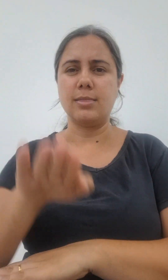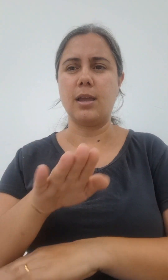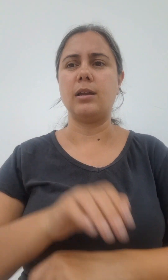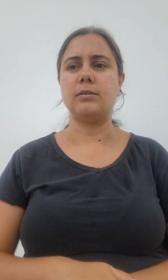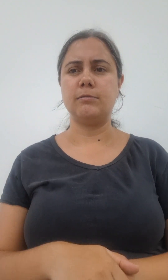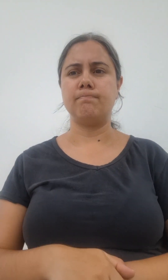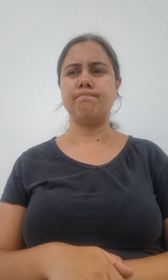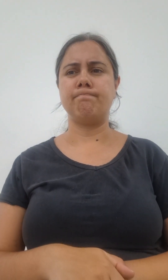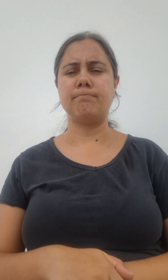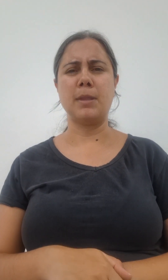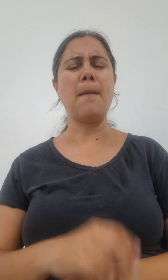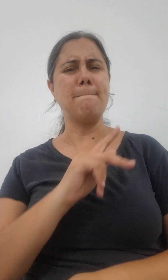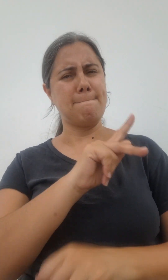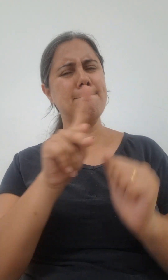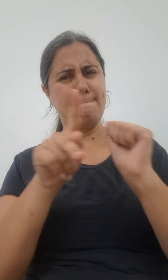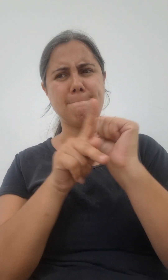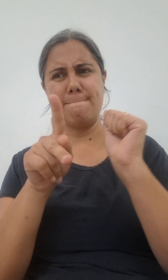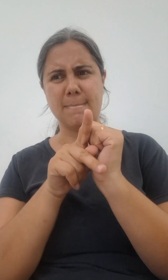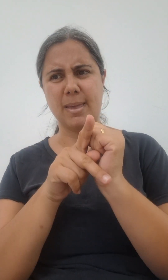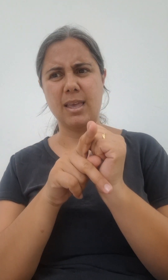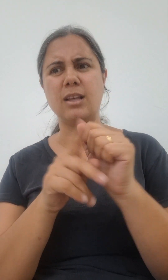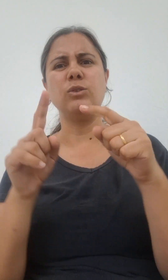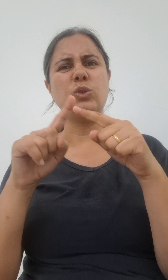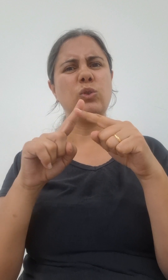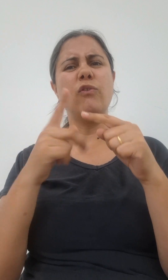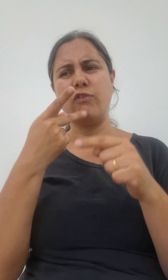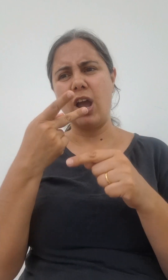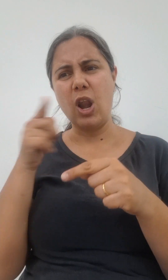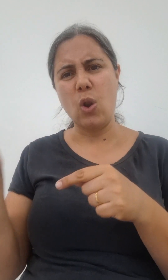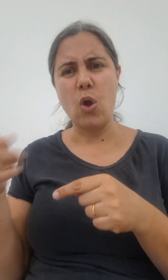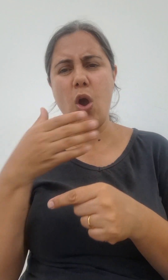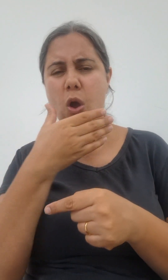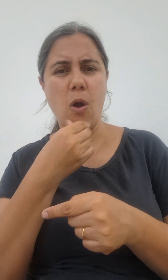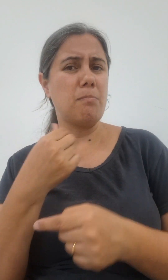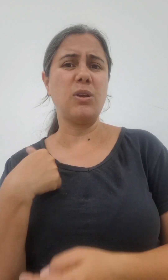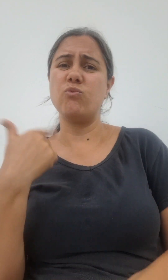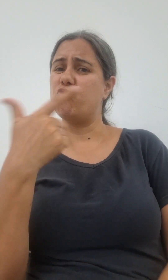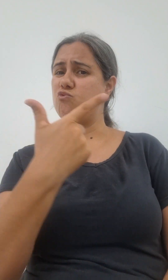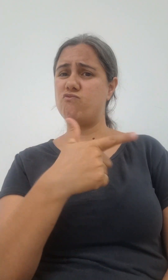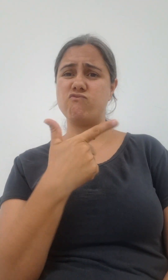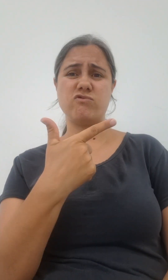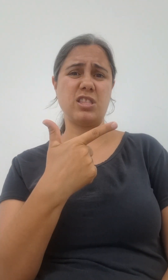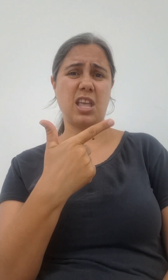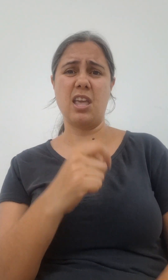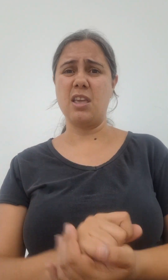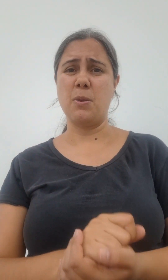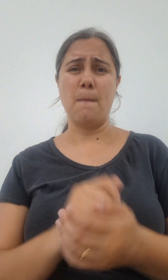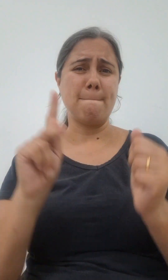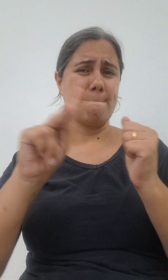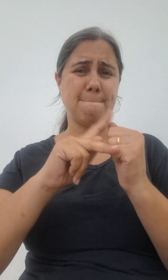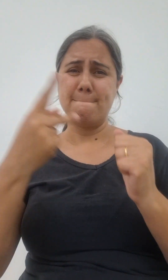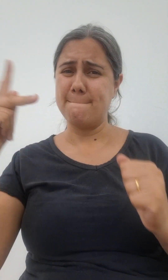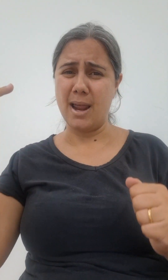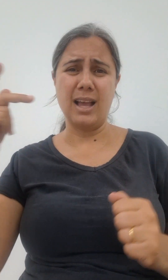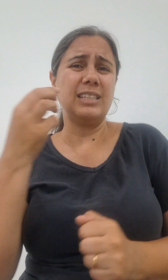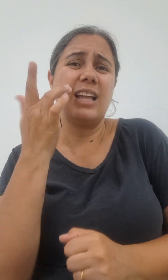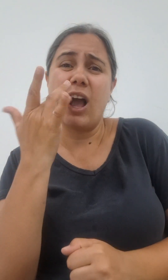templo para orar, à tarde. Pedro falou para um homem: eu